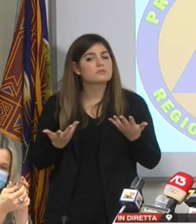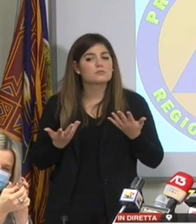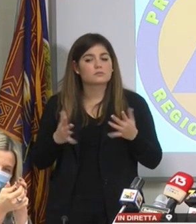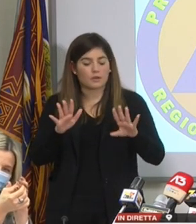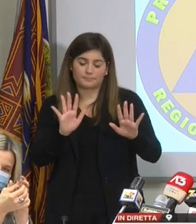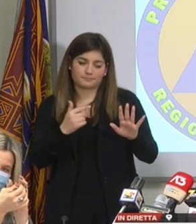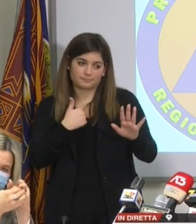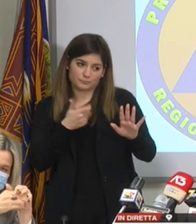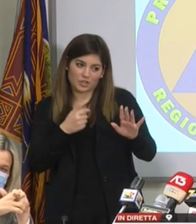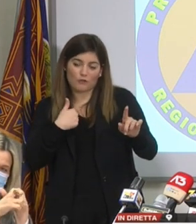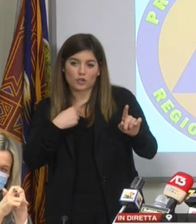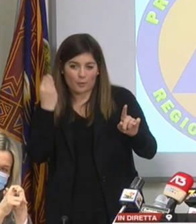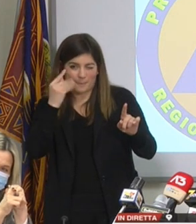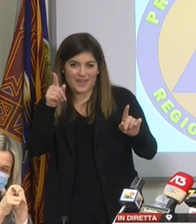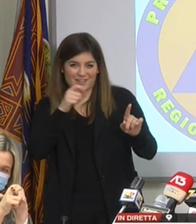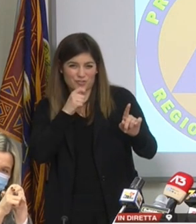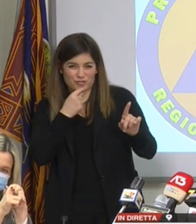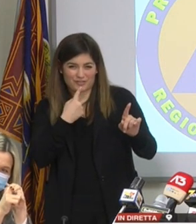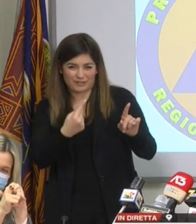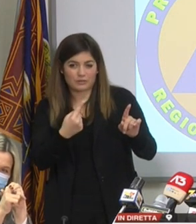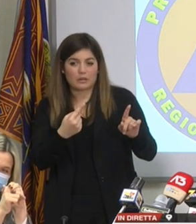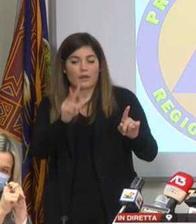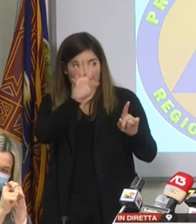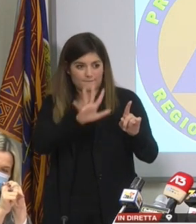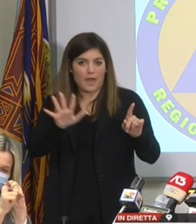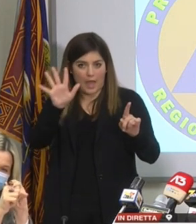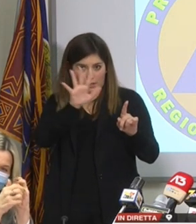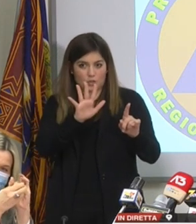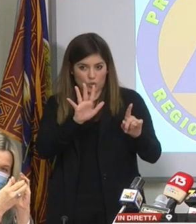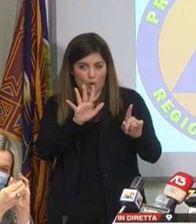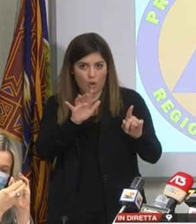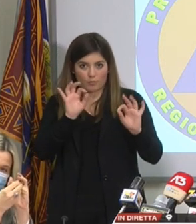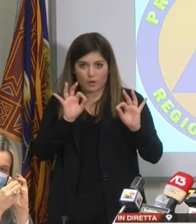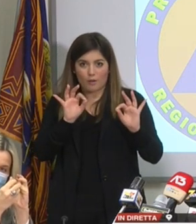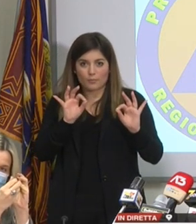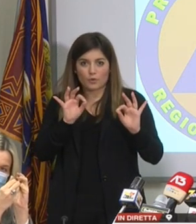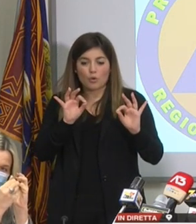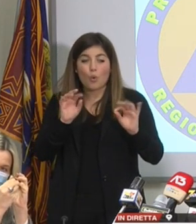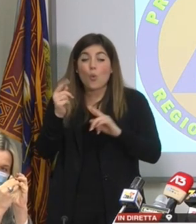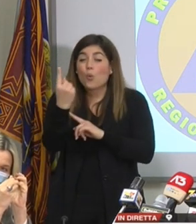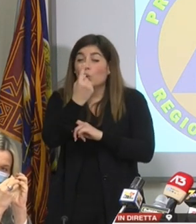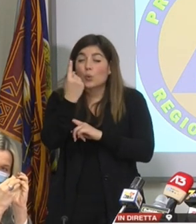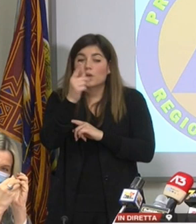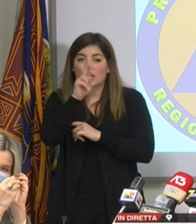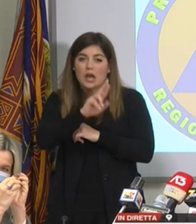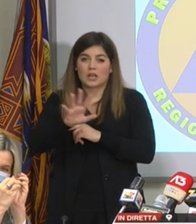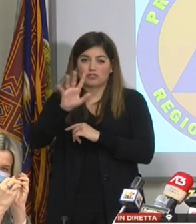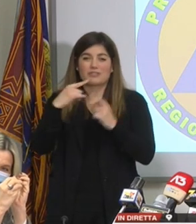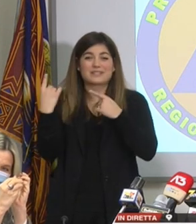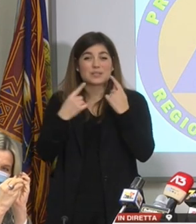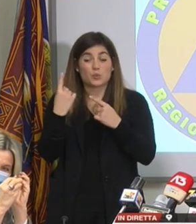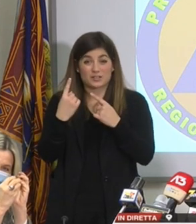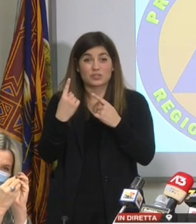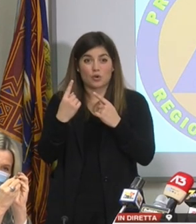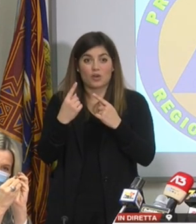Credo che questa cosa, che il Veneto, lo ripeto, va a beneficio del GVO, il fatto che il Veneto sia l'unica regione oggi in questa situazione, cioè gialla con l'ordinanza